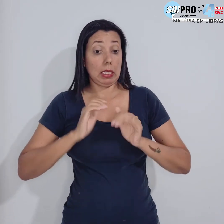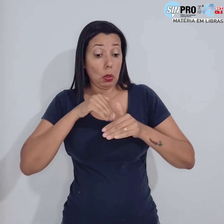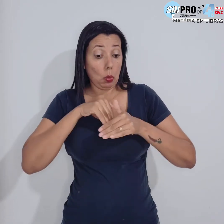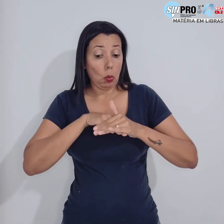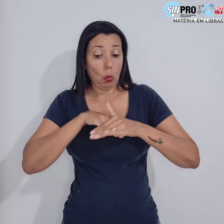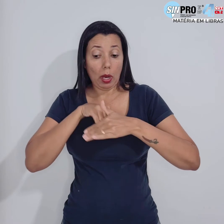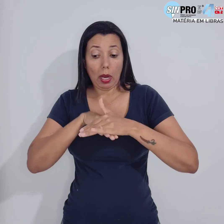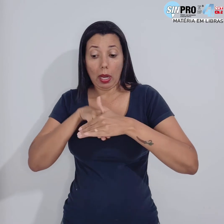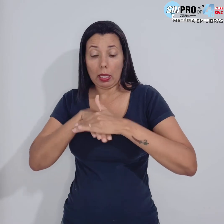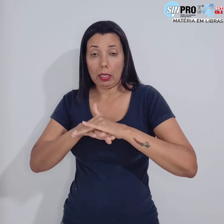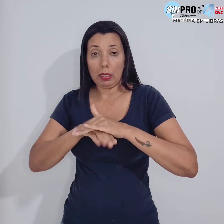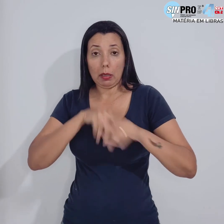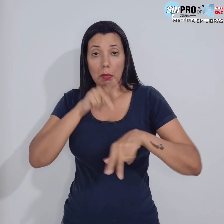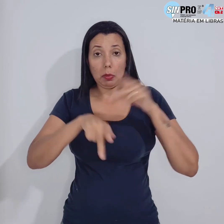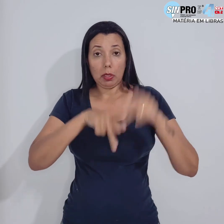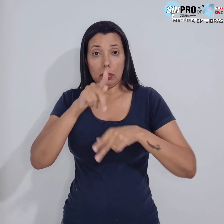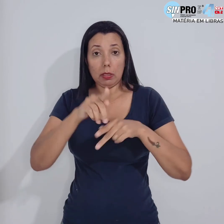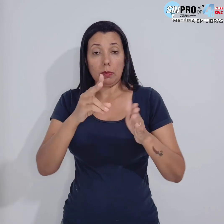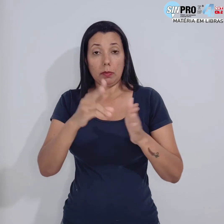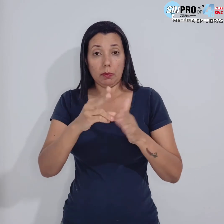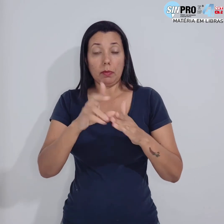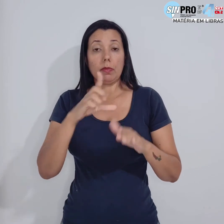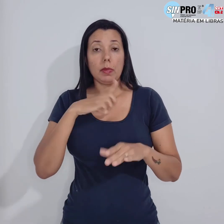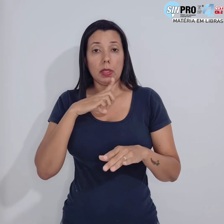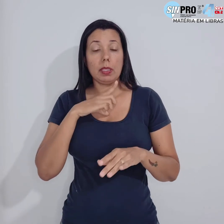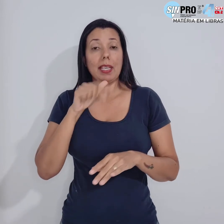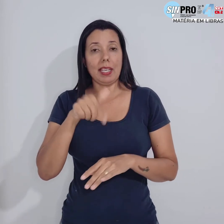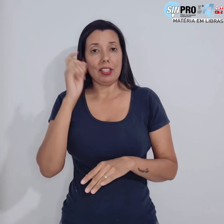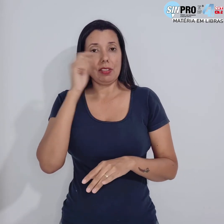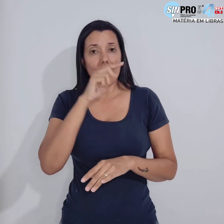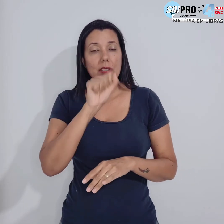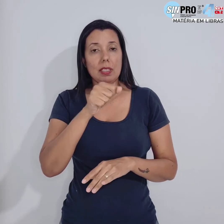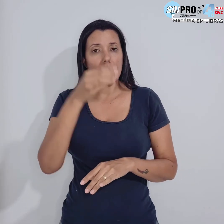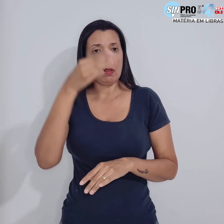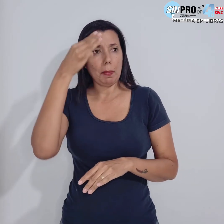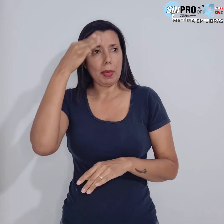homologadas, realizadas, documentadas e delimitadas, afirma.